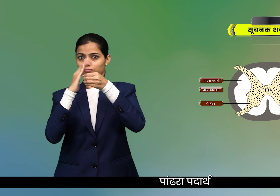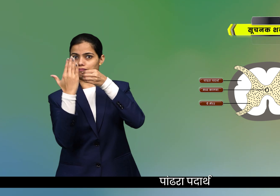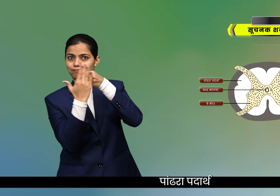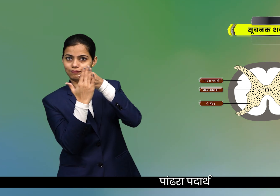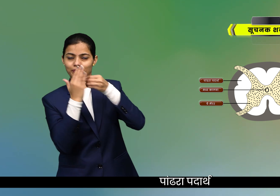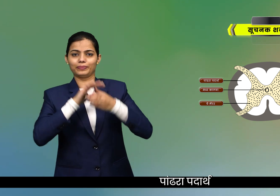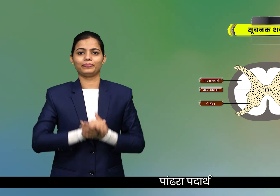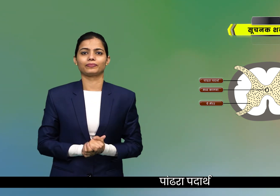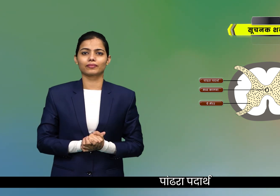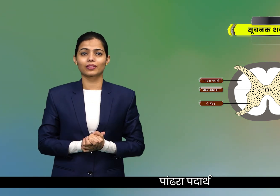पांढरा पदार्थ,